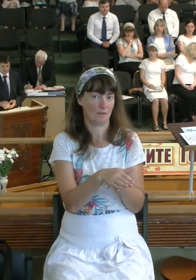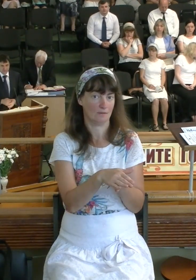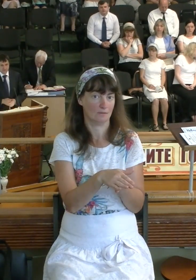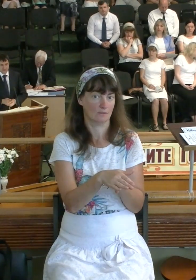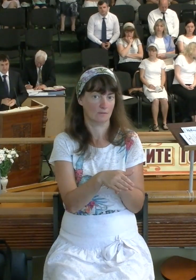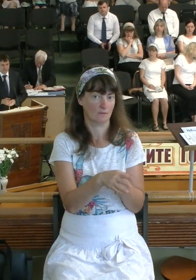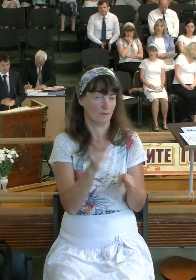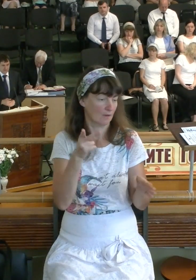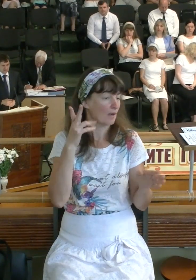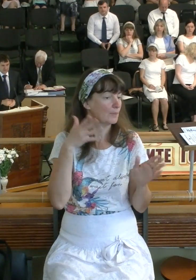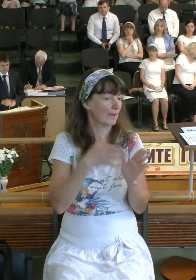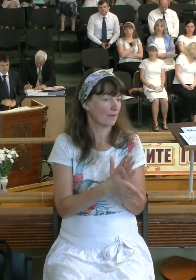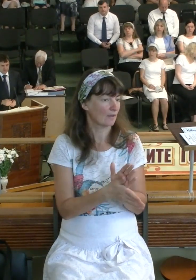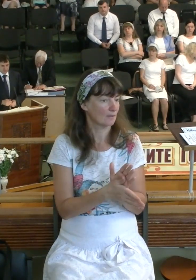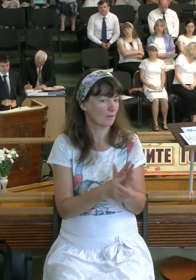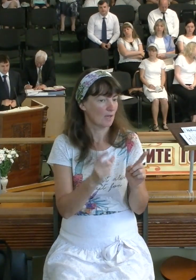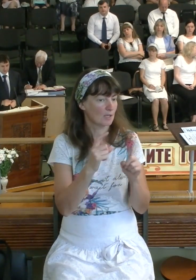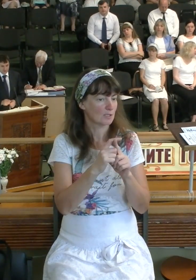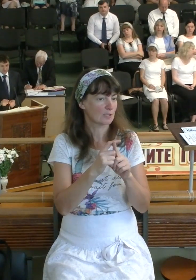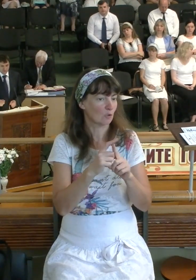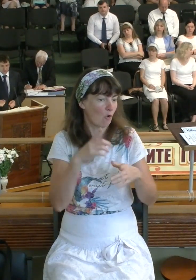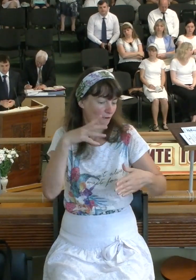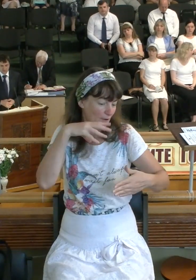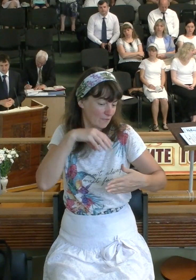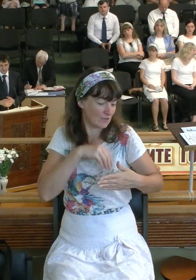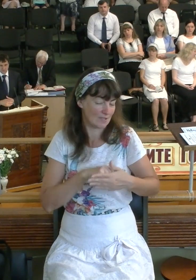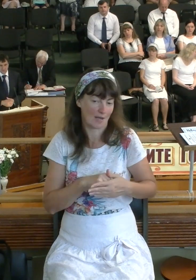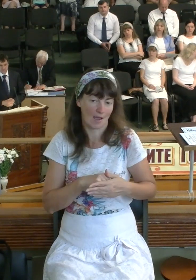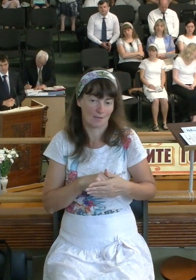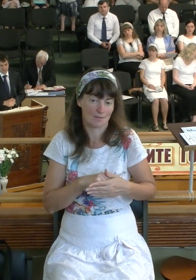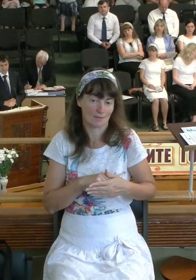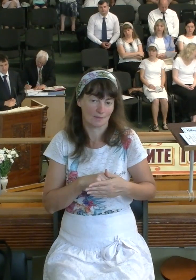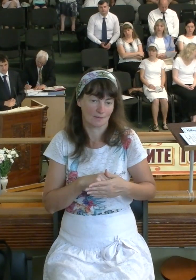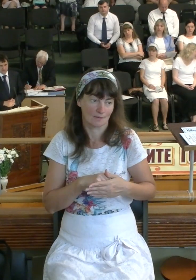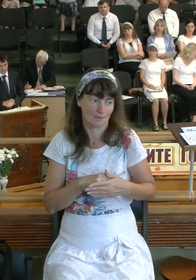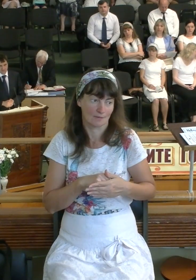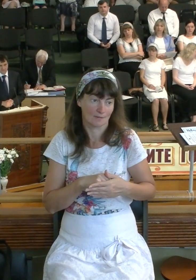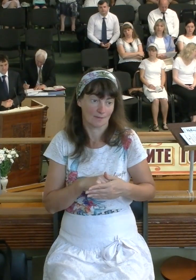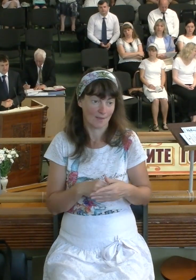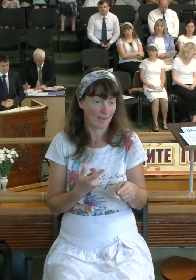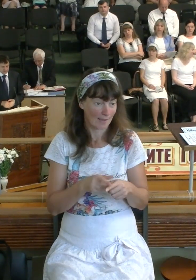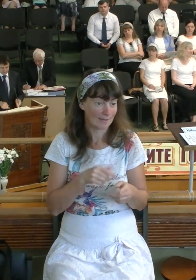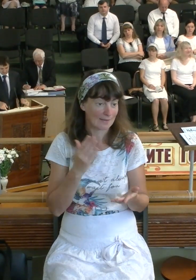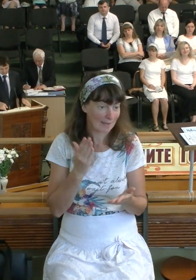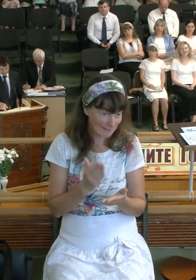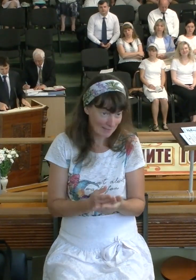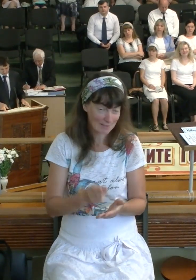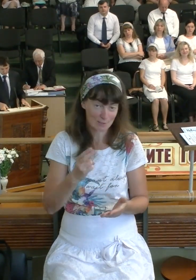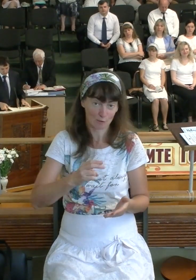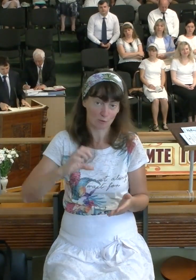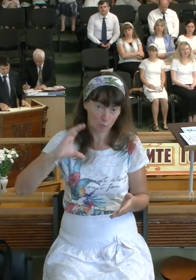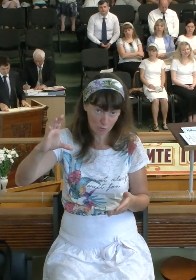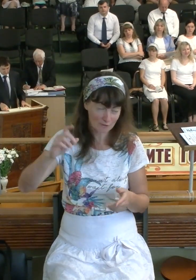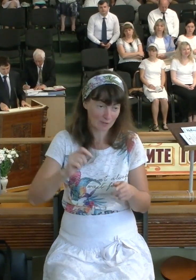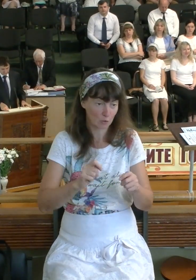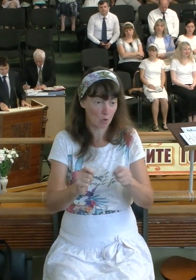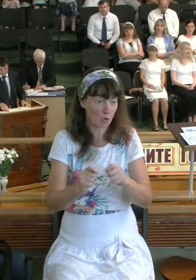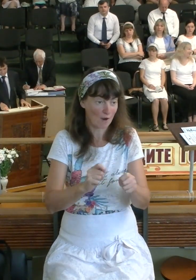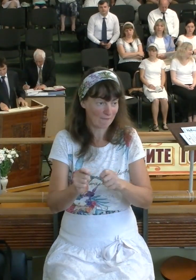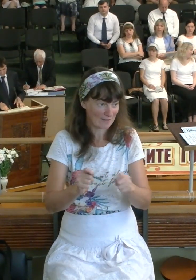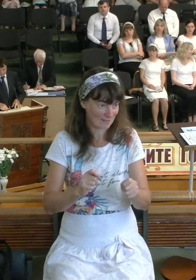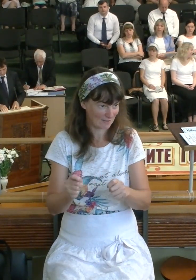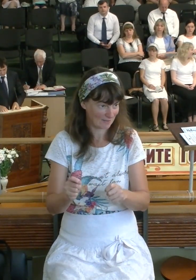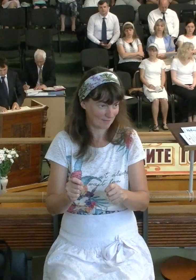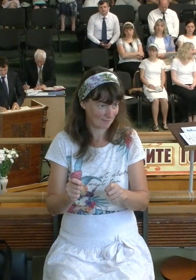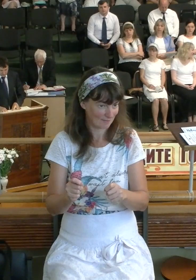вселяется в нас обильно, тогда Дух Святой может делать нашу жизнь плодотворной. Тогда, когда есть Слово Божие